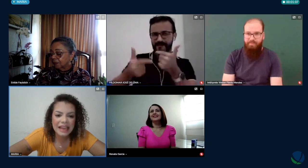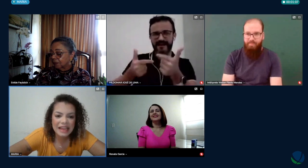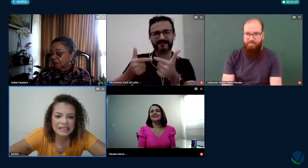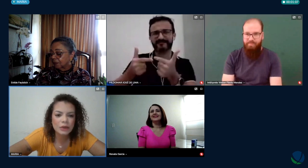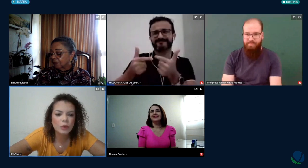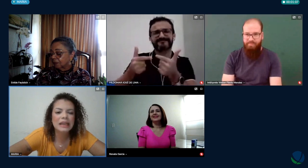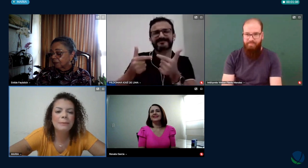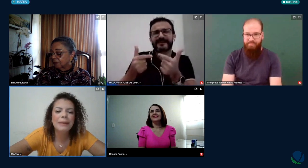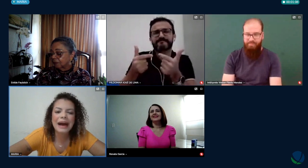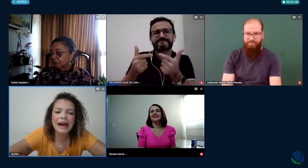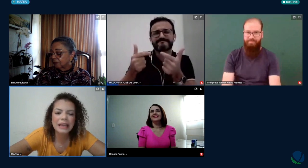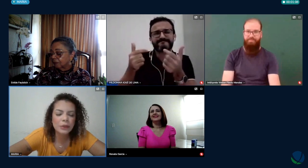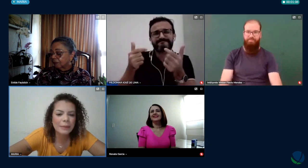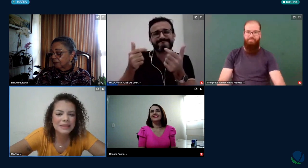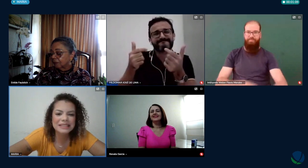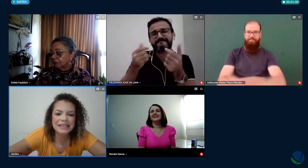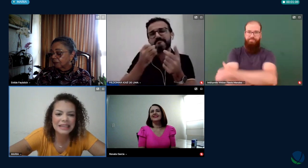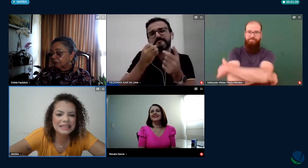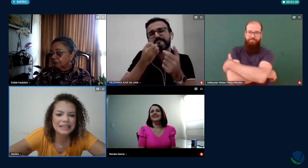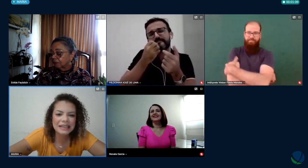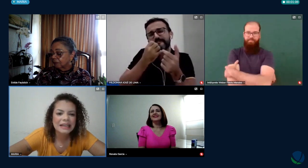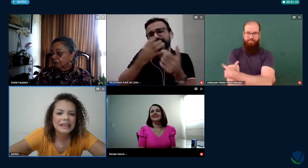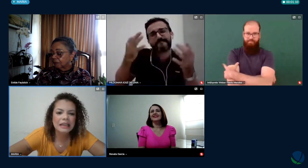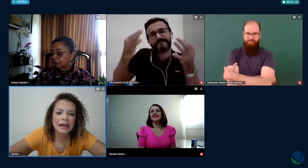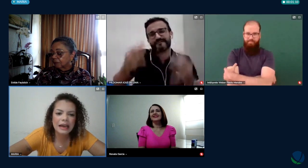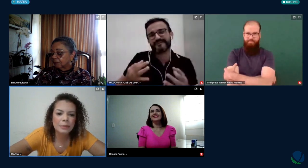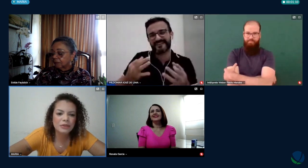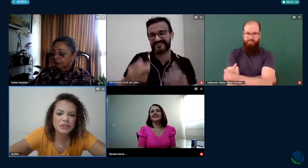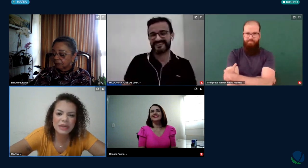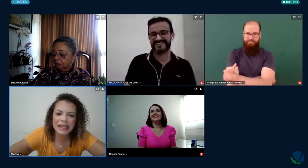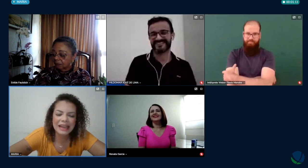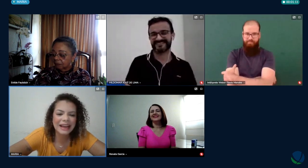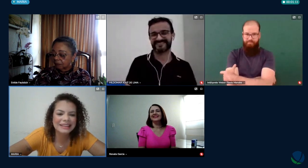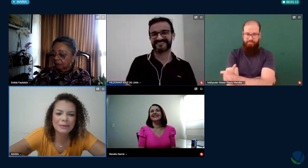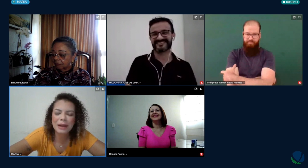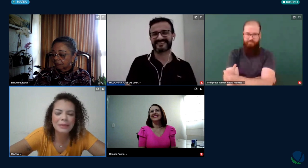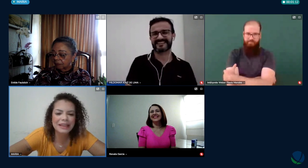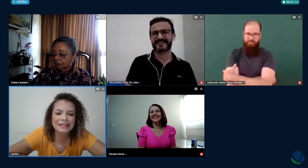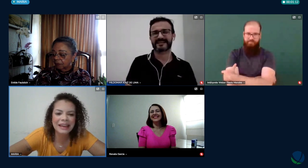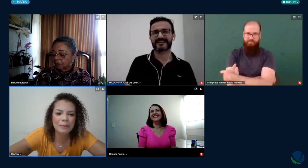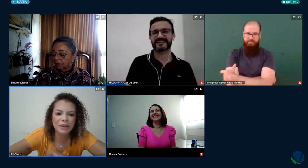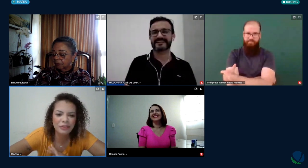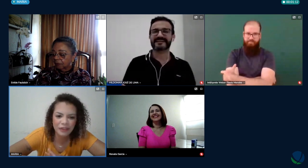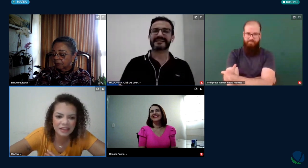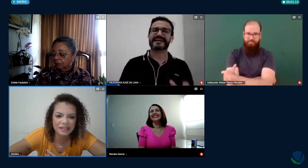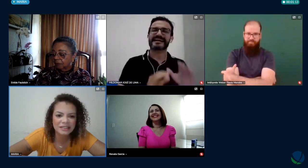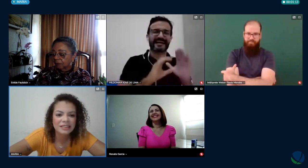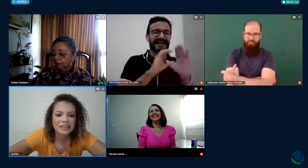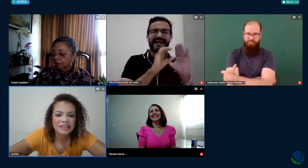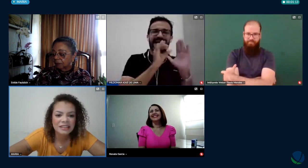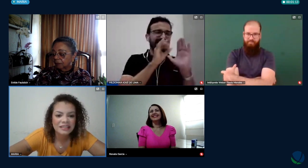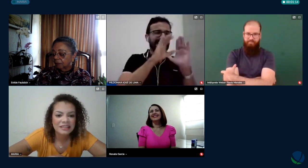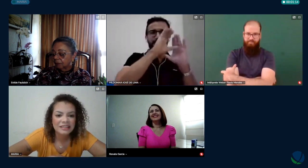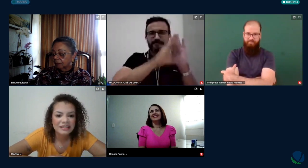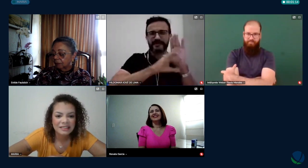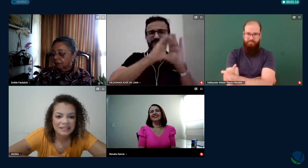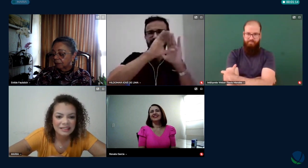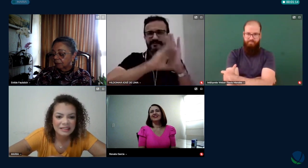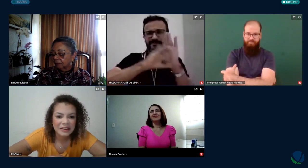A tese, o trabalho, a pesquisa da professora Renata, para mim, é perfeita.